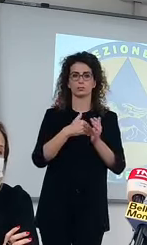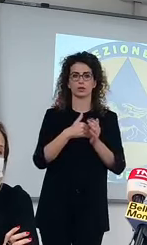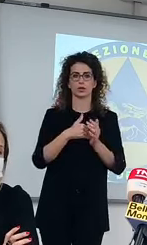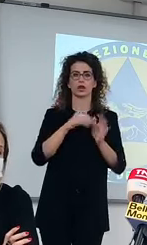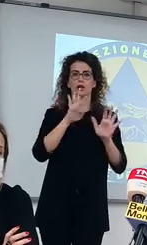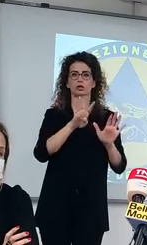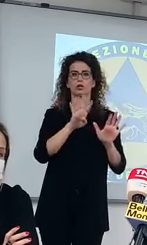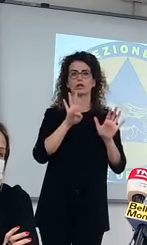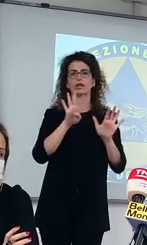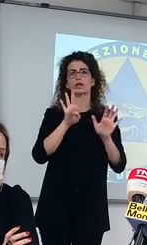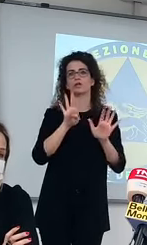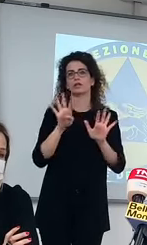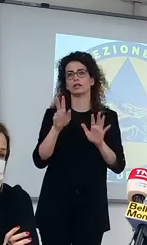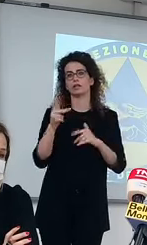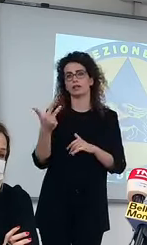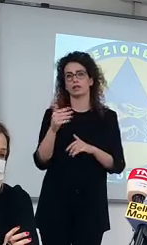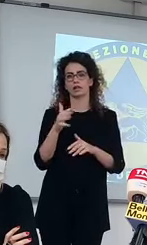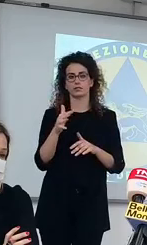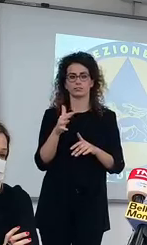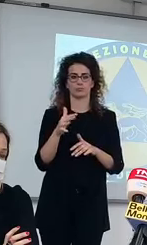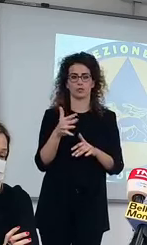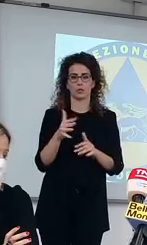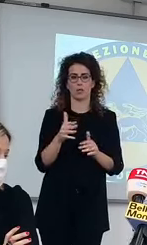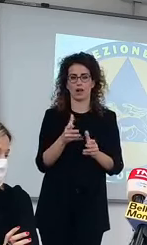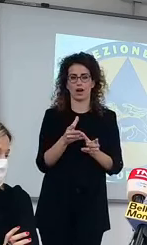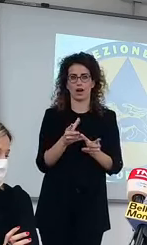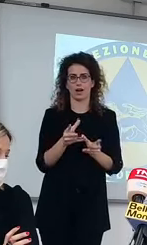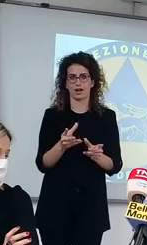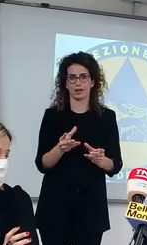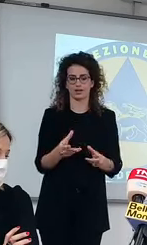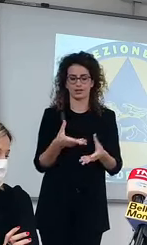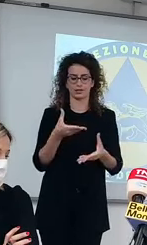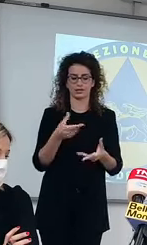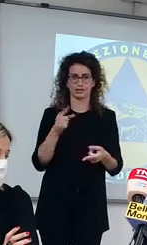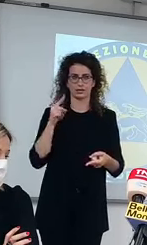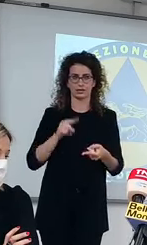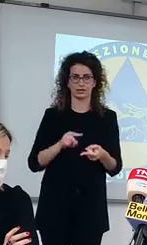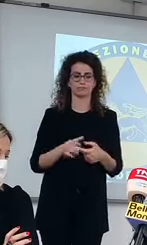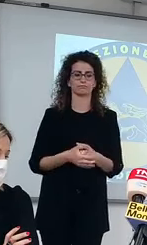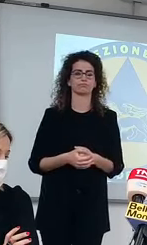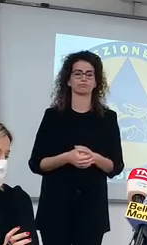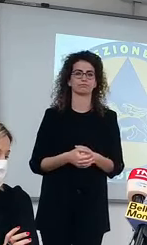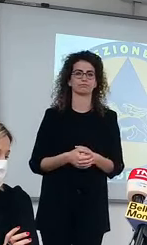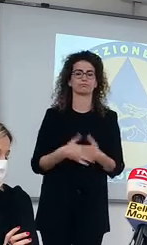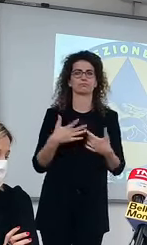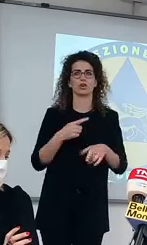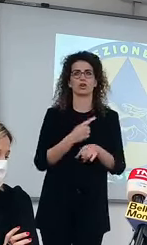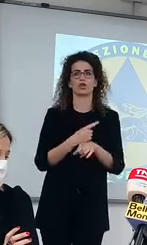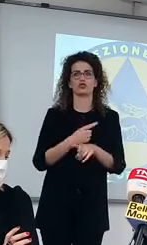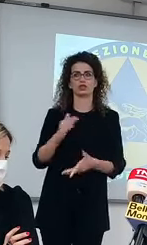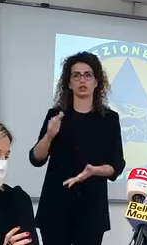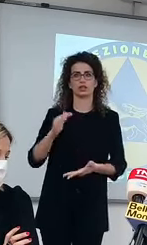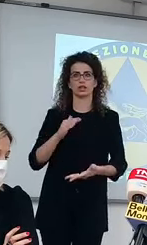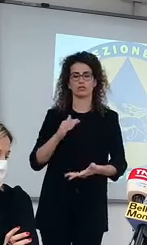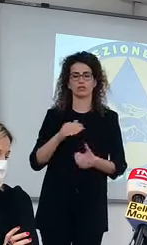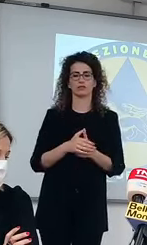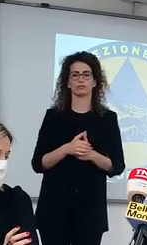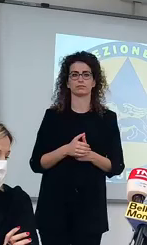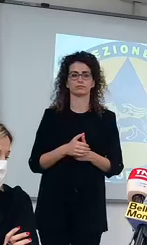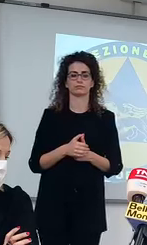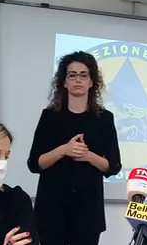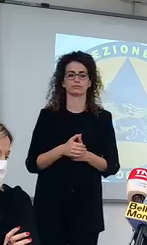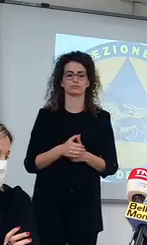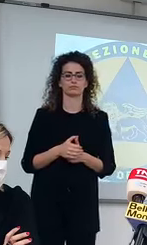41.993, cioè stiamo finendo praticamente, un altro giro, ma infatti noi pensiamo alla fornitura. Oggi dovrebbe arrivare,